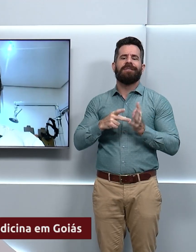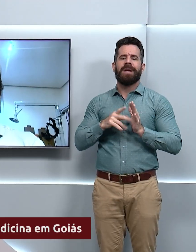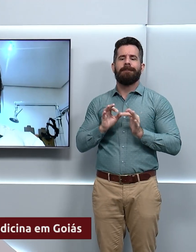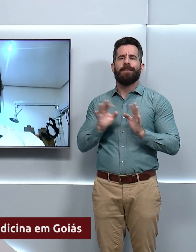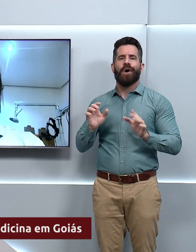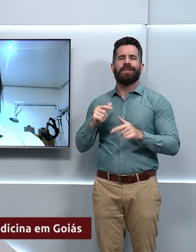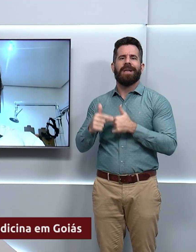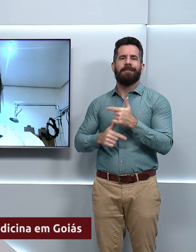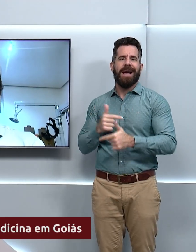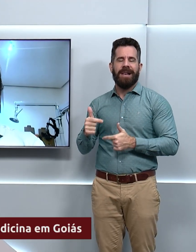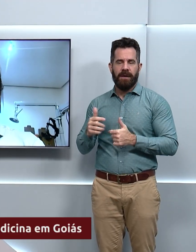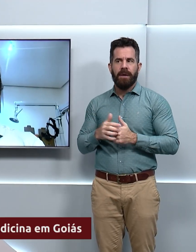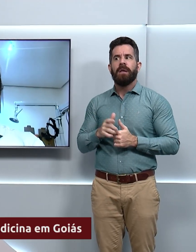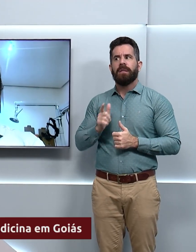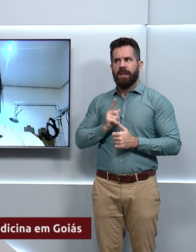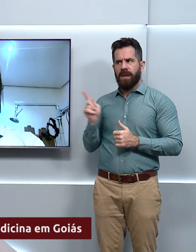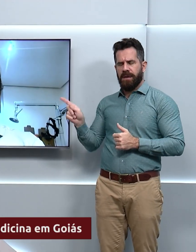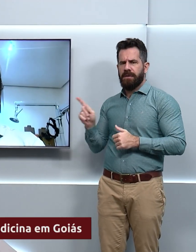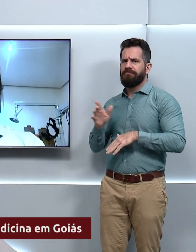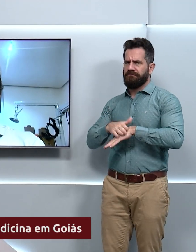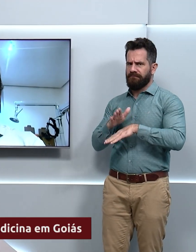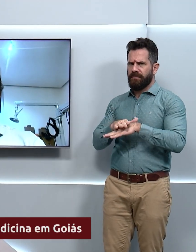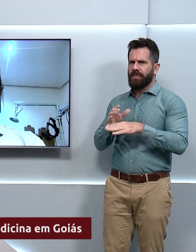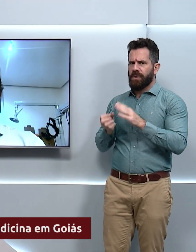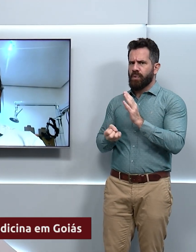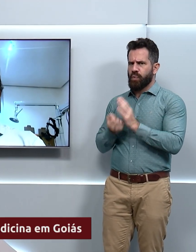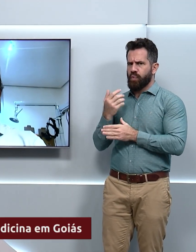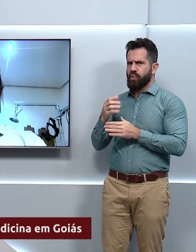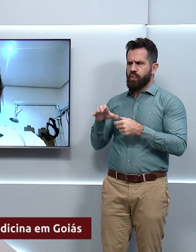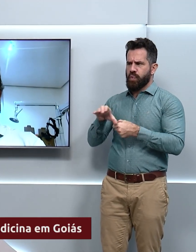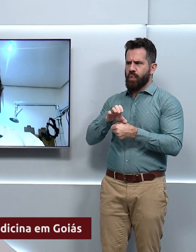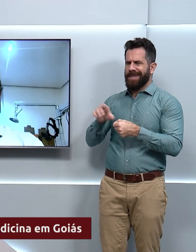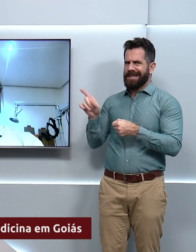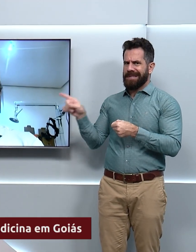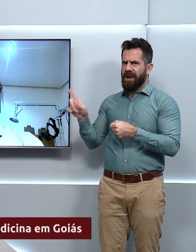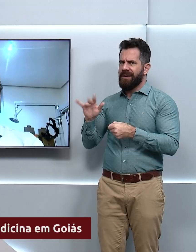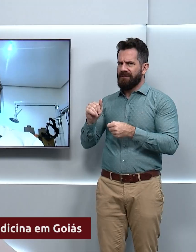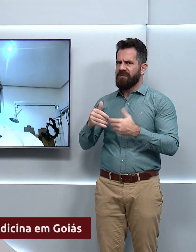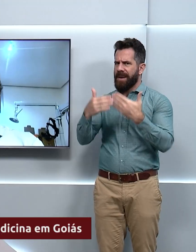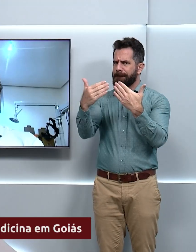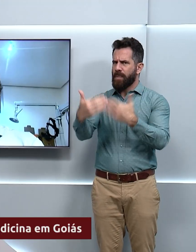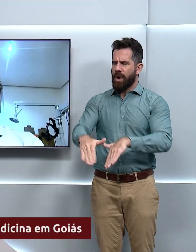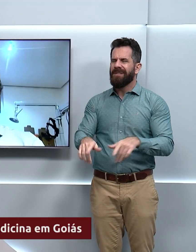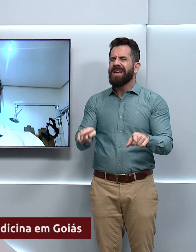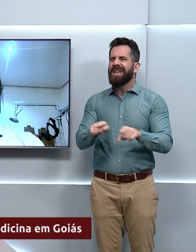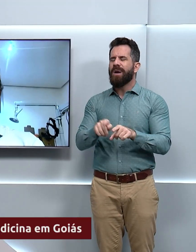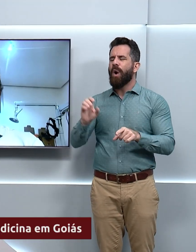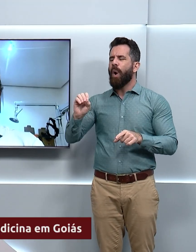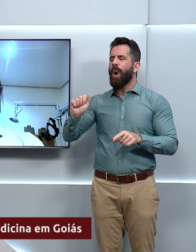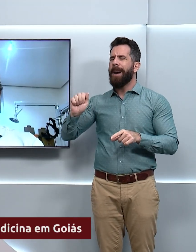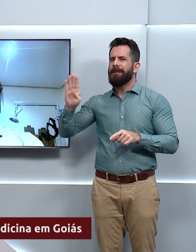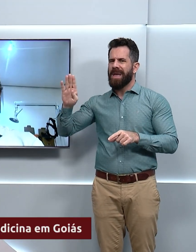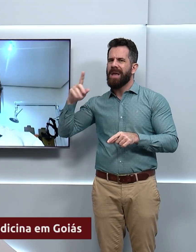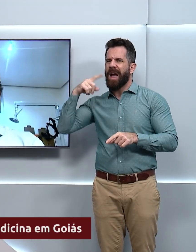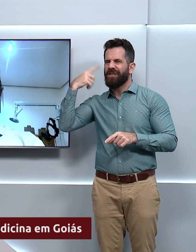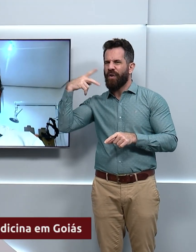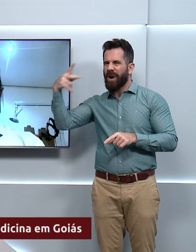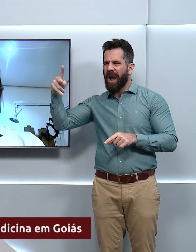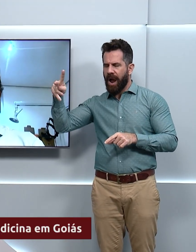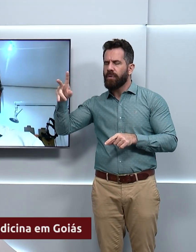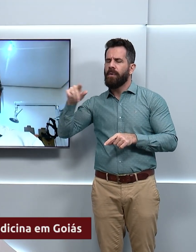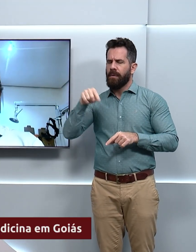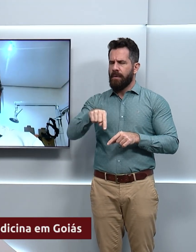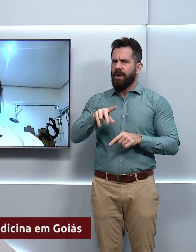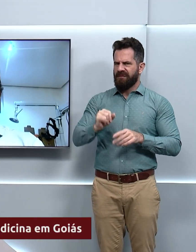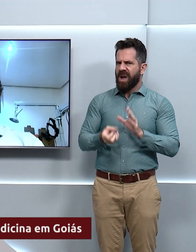categoria médica da criação de uma prova, né? No modelo em que há, por exemplo, a prova da Ordem dos Advogados do Brasil. O senhor acha que isso